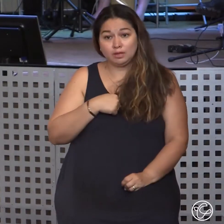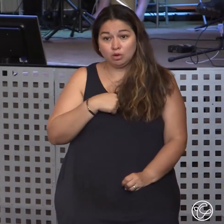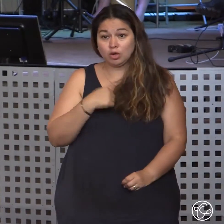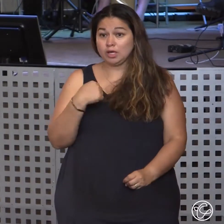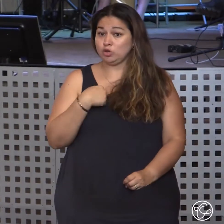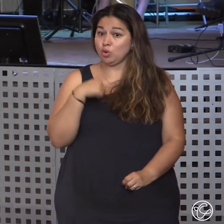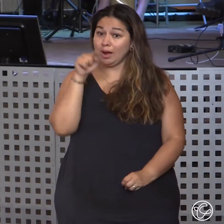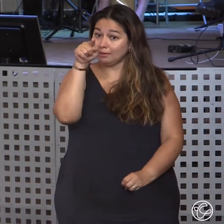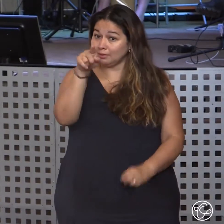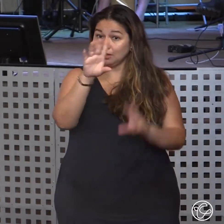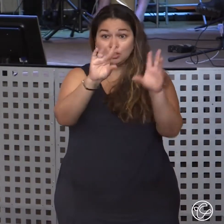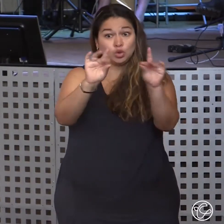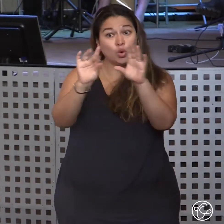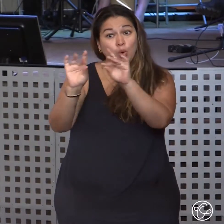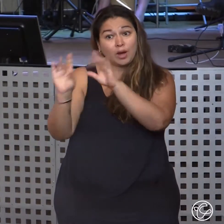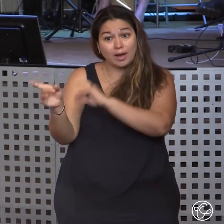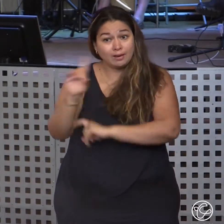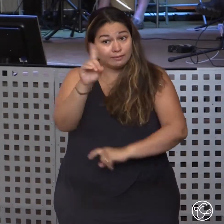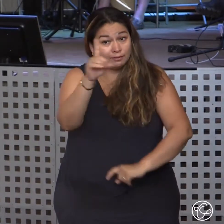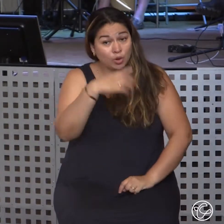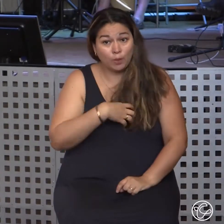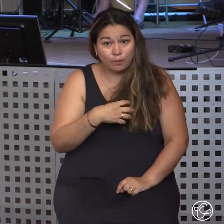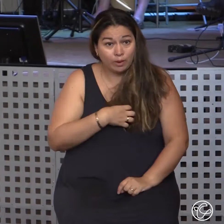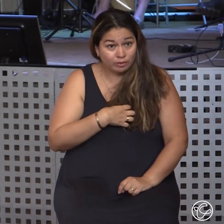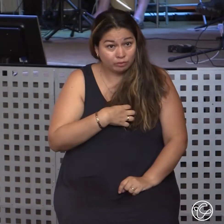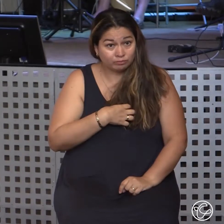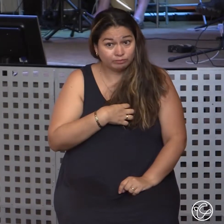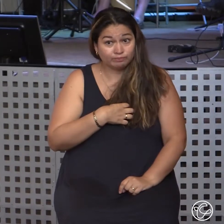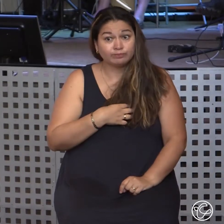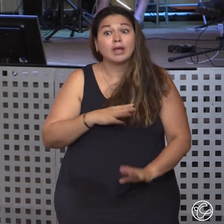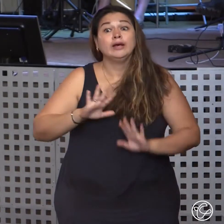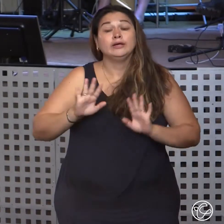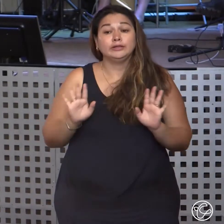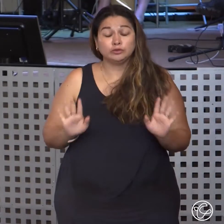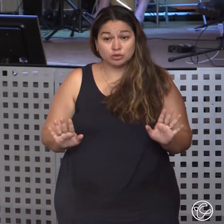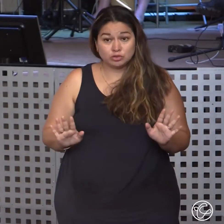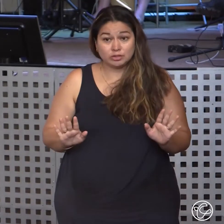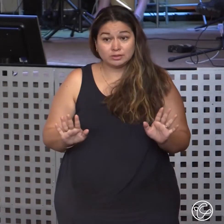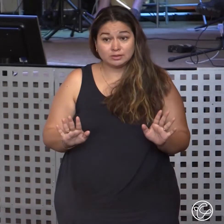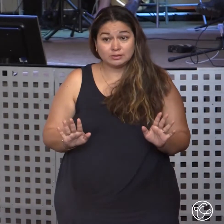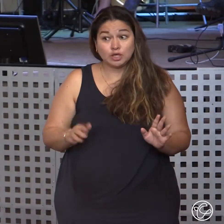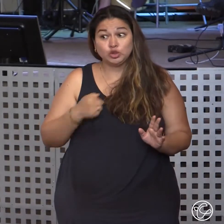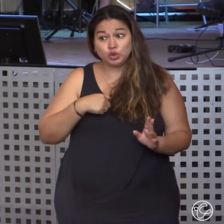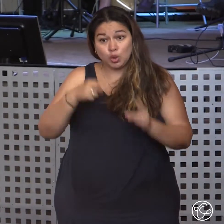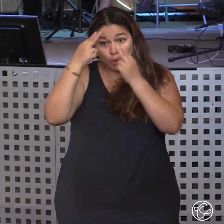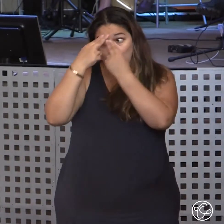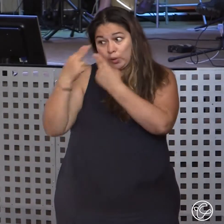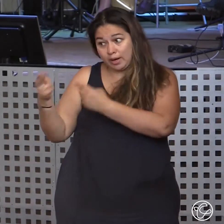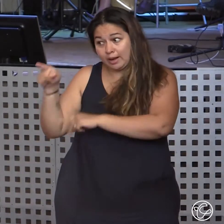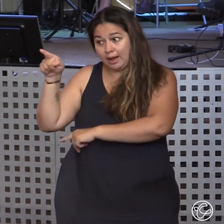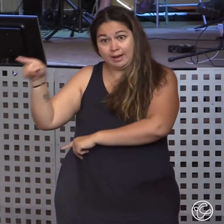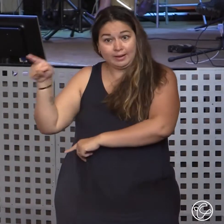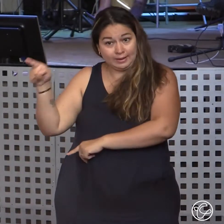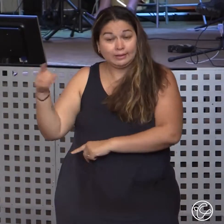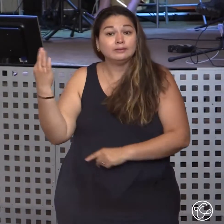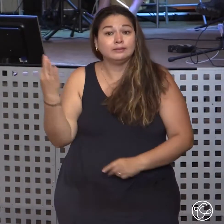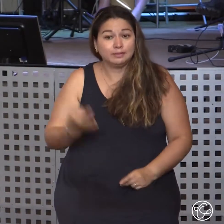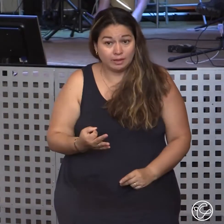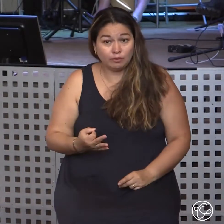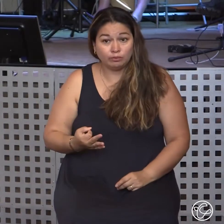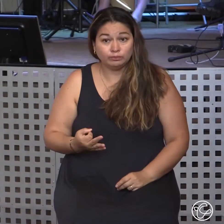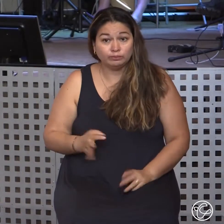pueda manejar en esta casa, excepto tú. Por lo tanto, ¿cómo le haría yo tan gran mal a Dios?